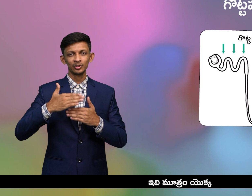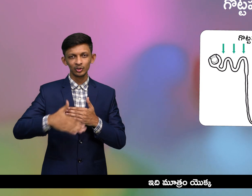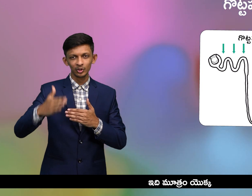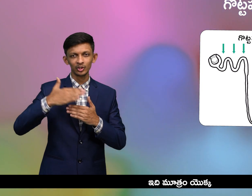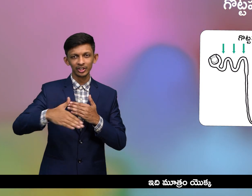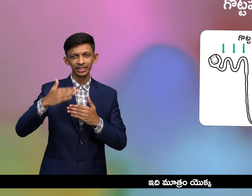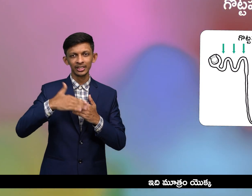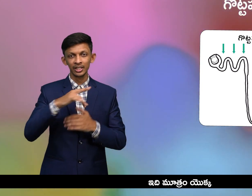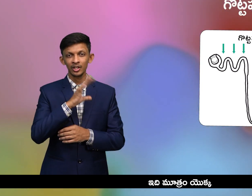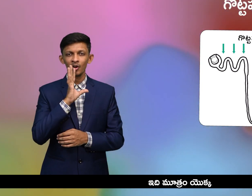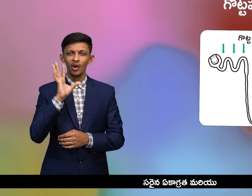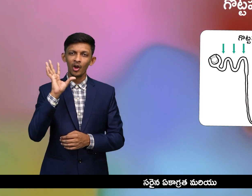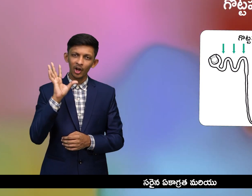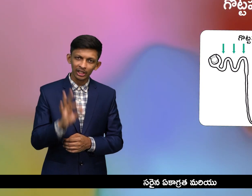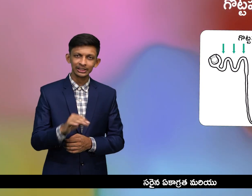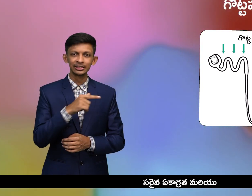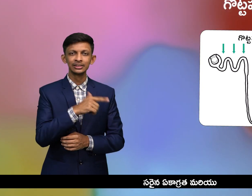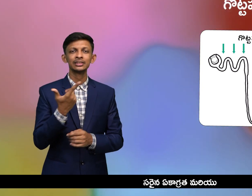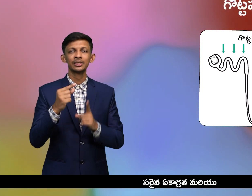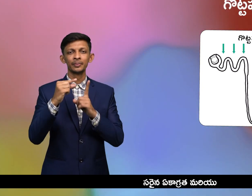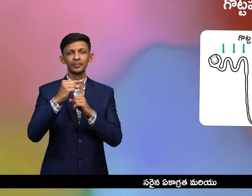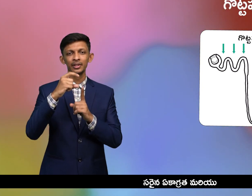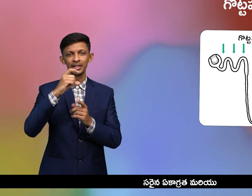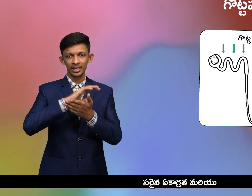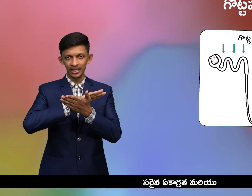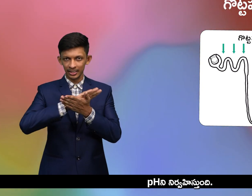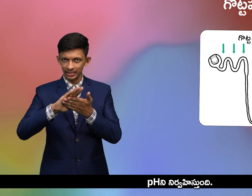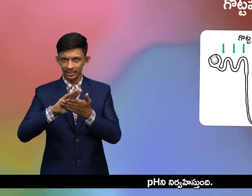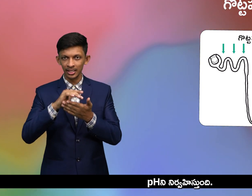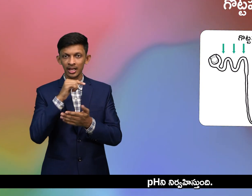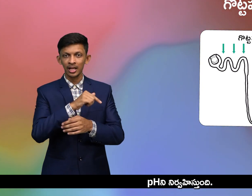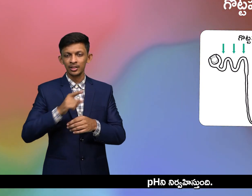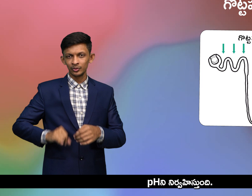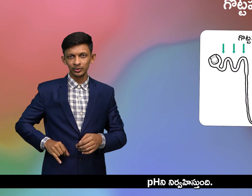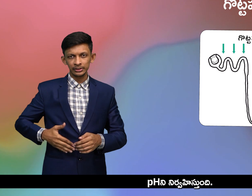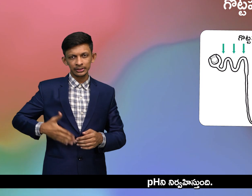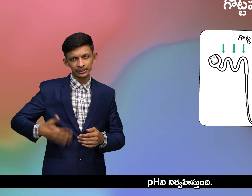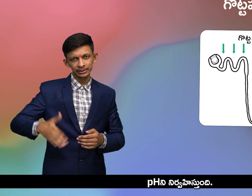ఇది మూత్రం యొక్క సరైన ఏకాగ్రత మరియు pHని నిర్వహిస్తుంది.